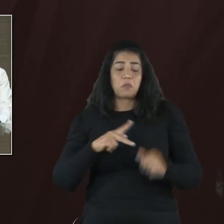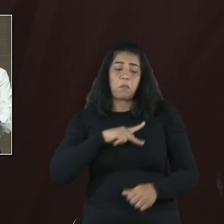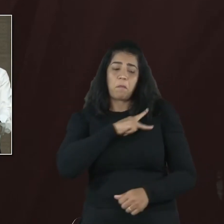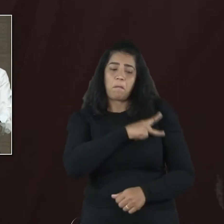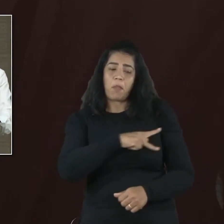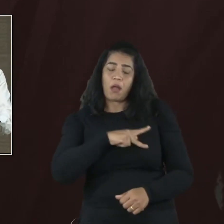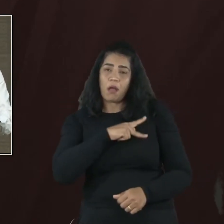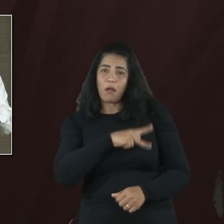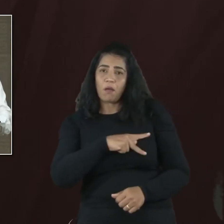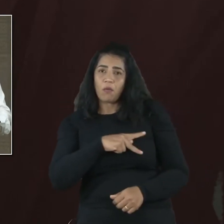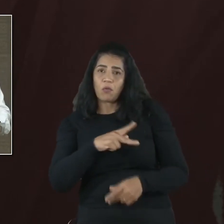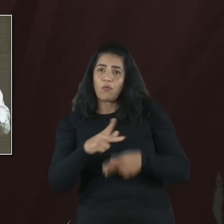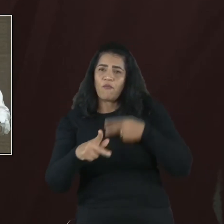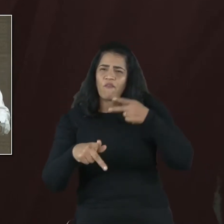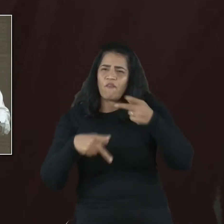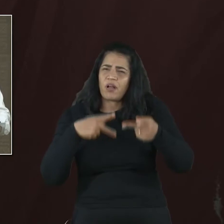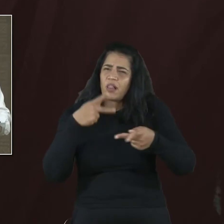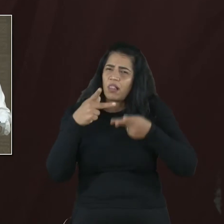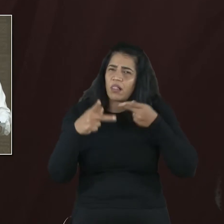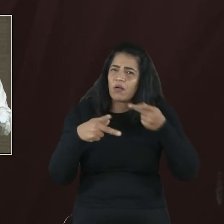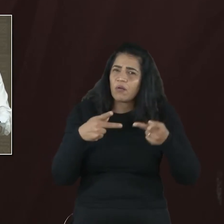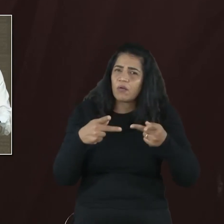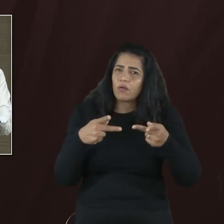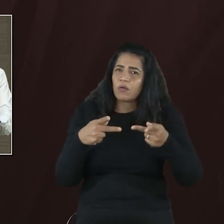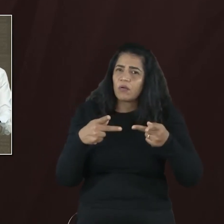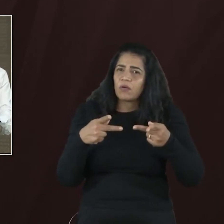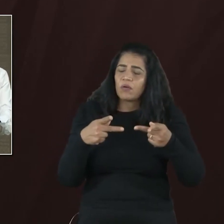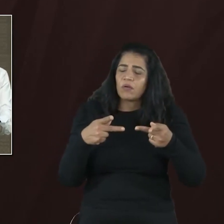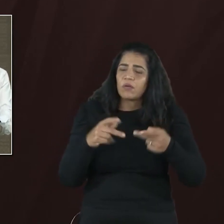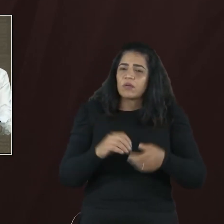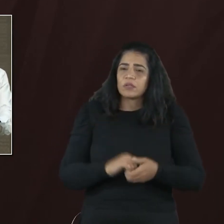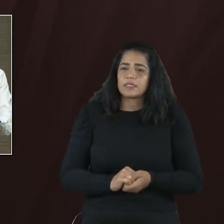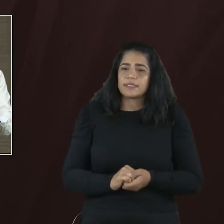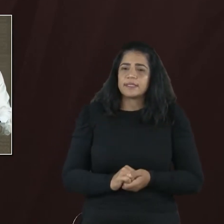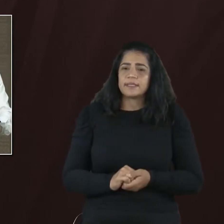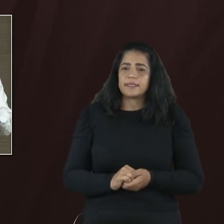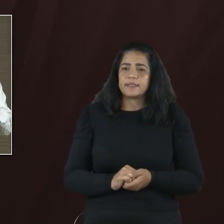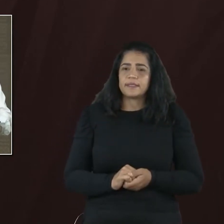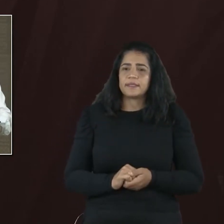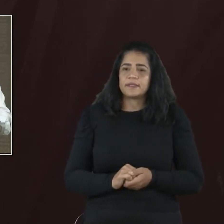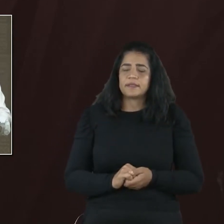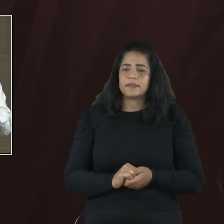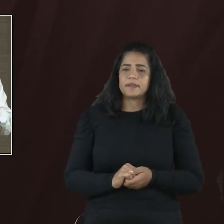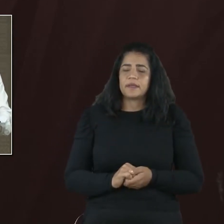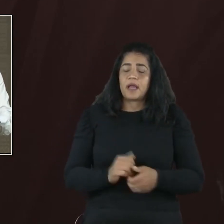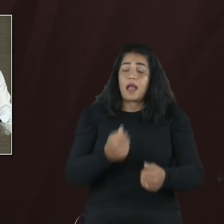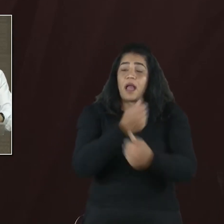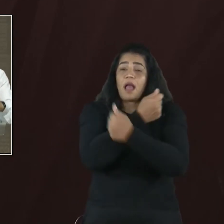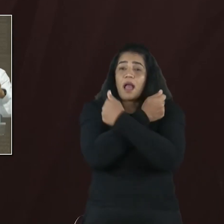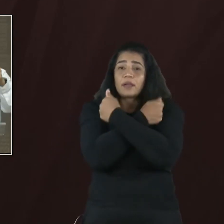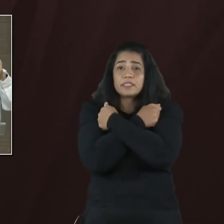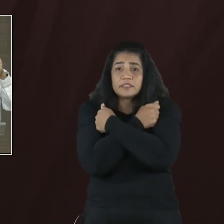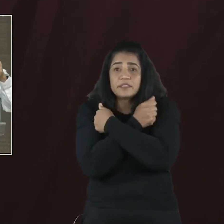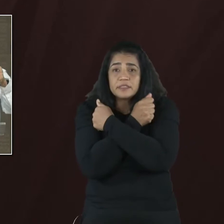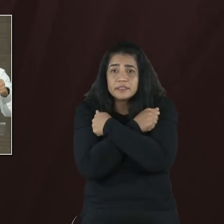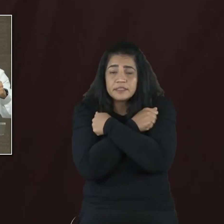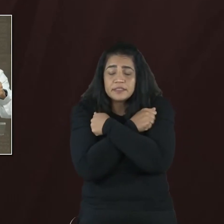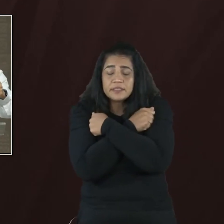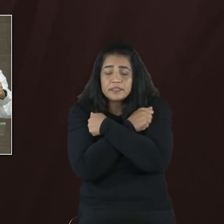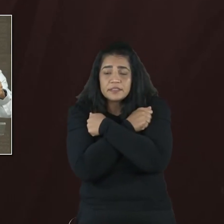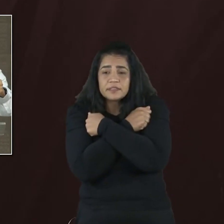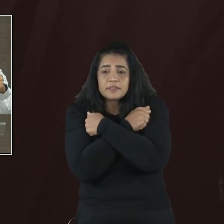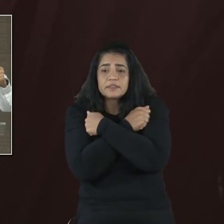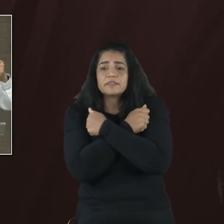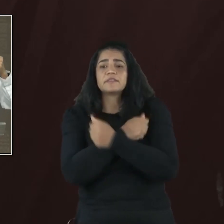Paulo seria um instrumento escolhido para levar o nome do Senhor perante os